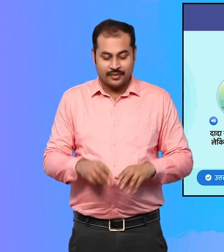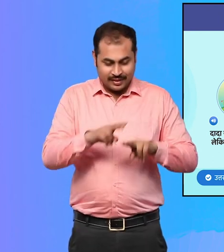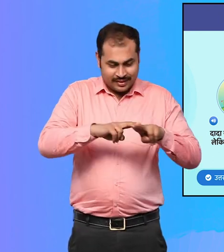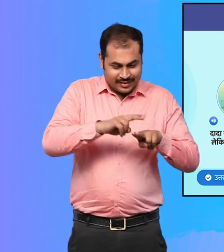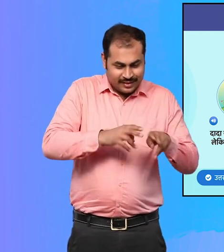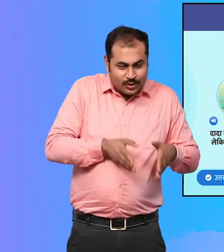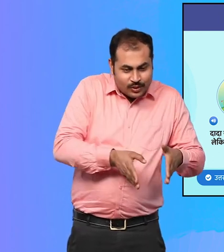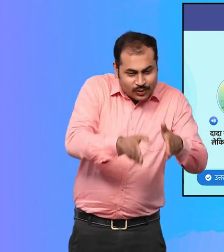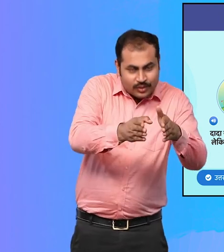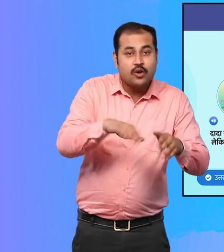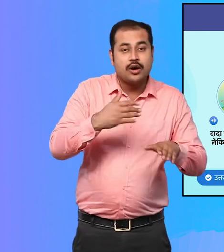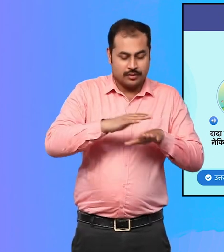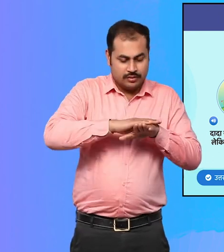टेक्सटाइल पथ